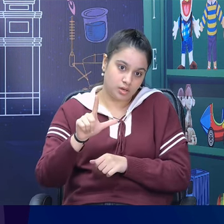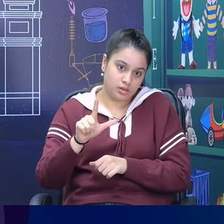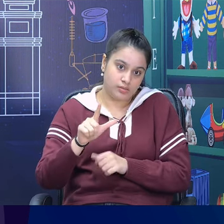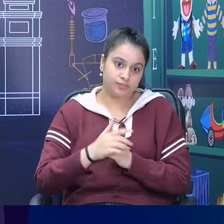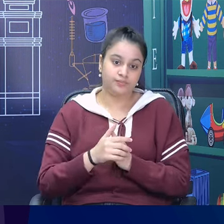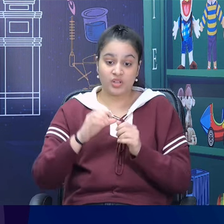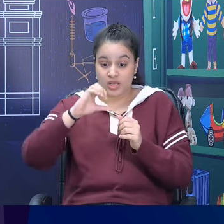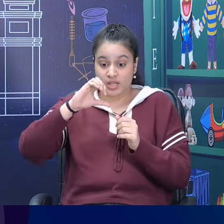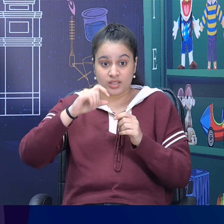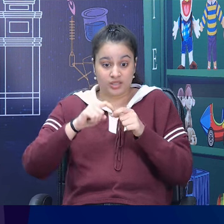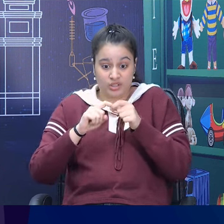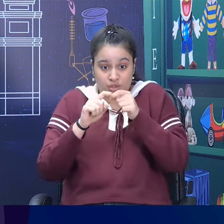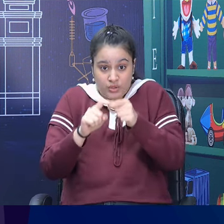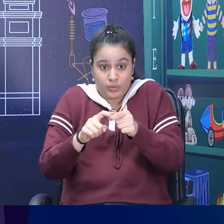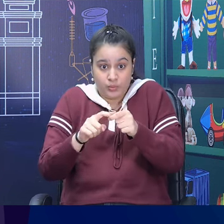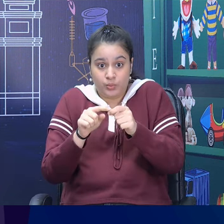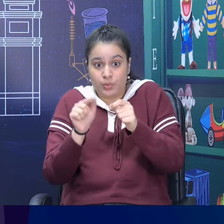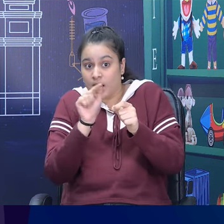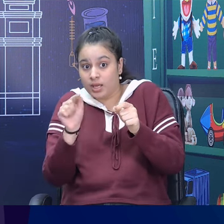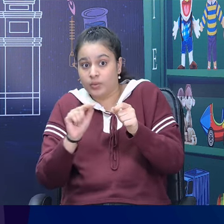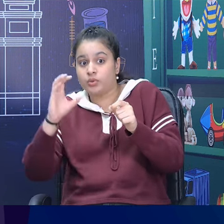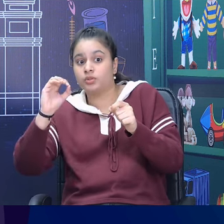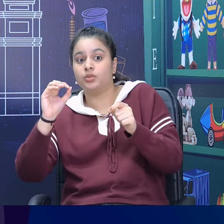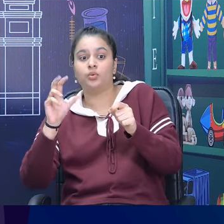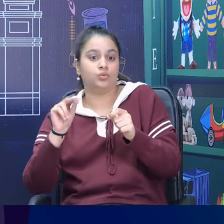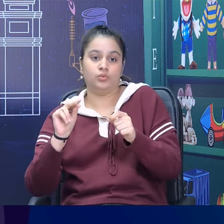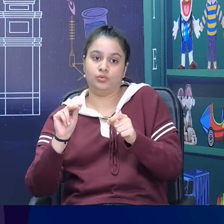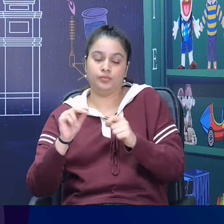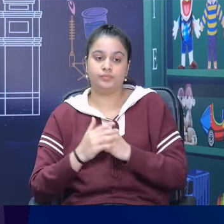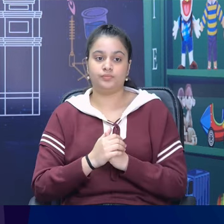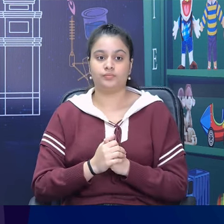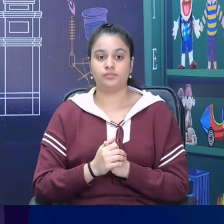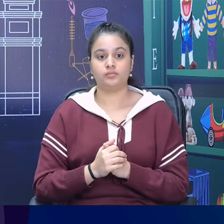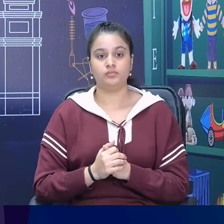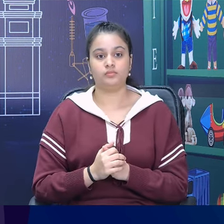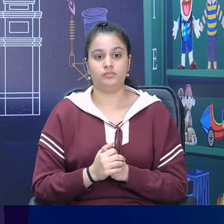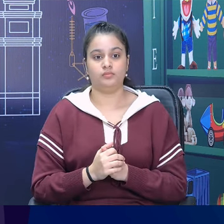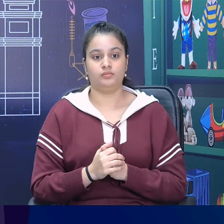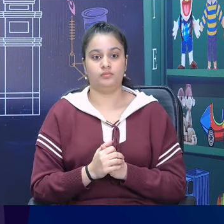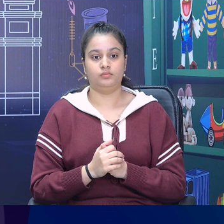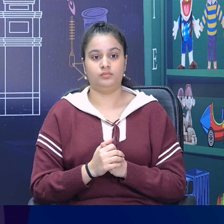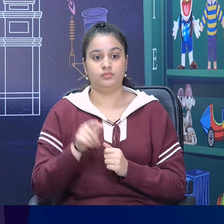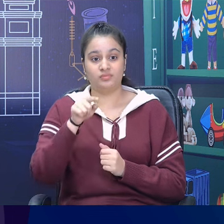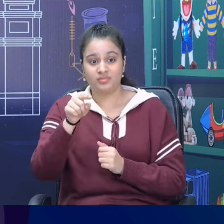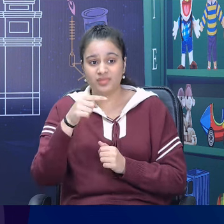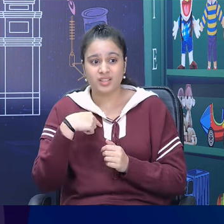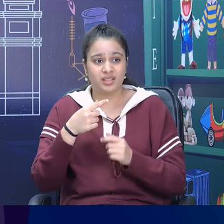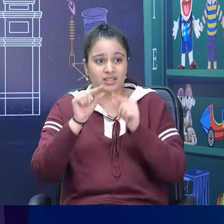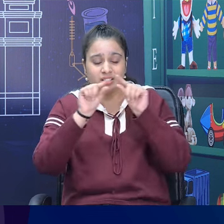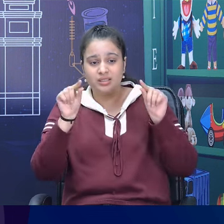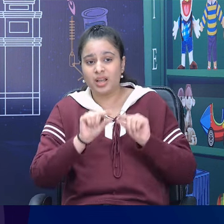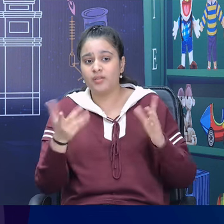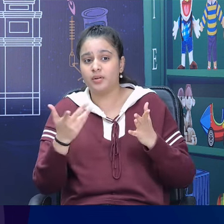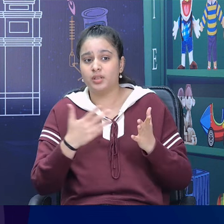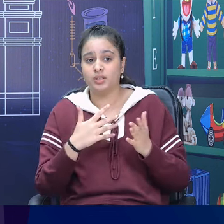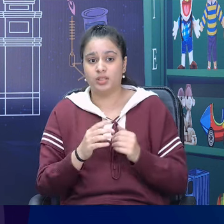टू जीरो कभी जीरो नहीं होना चाहिए q आगे हम बात करते हैं प्रॉपर्टीज ऑफ रेशनल नंबर की रेशनल